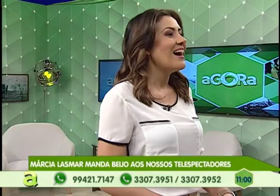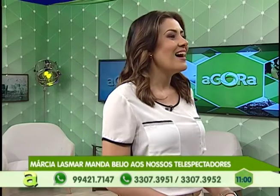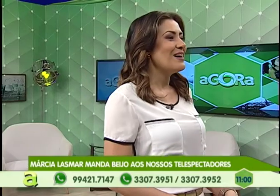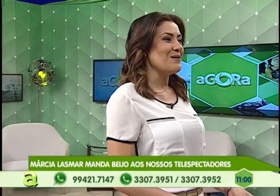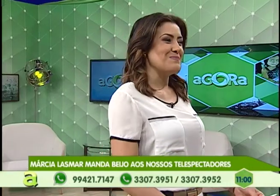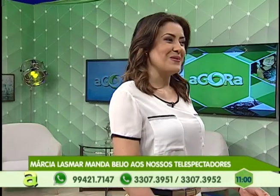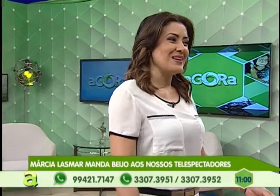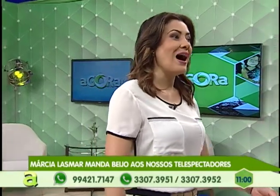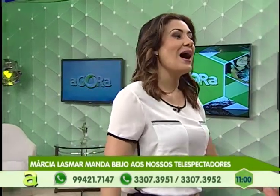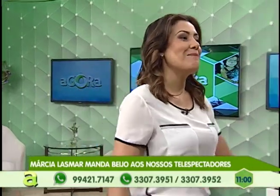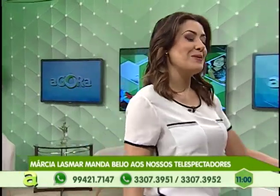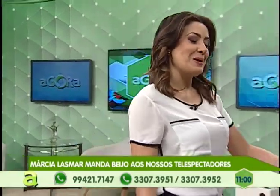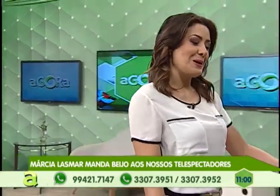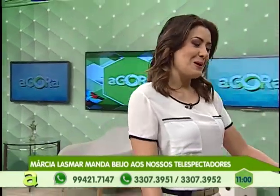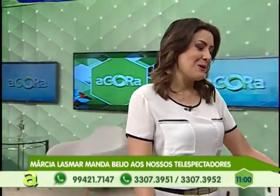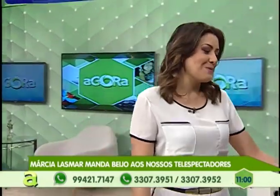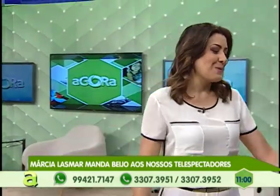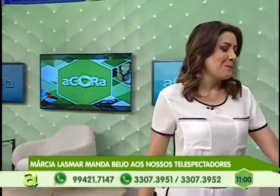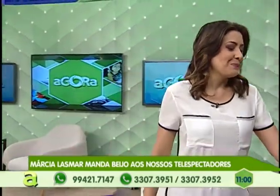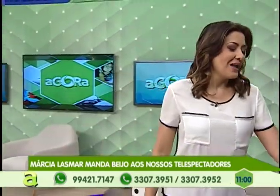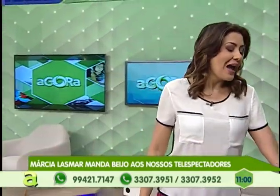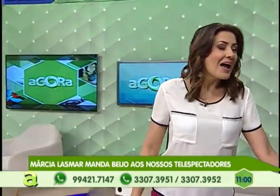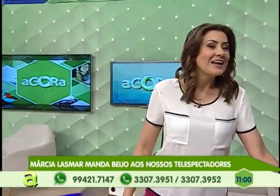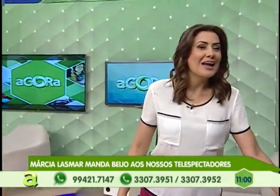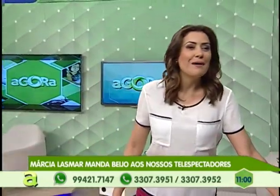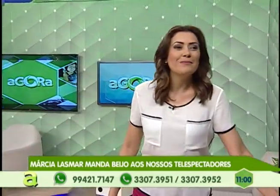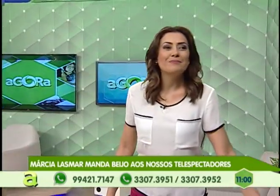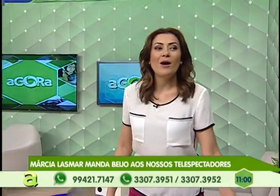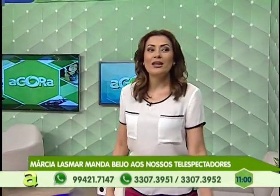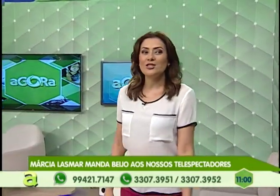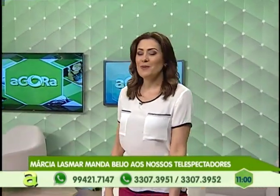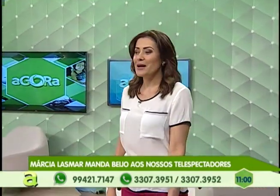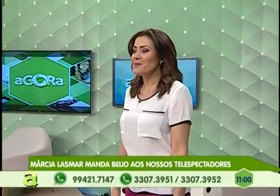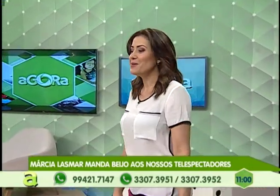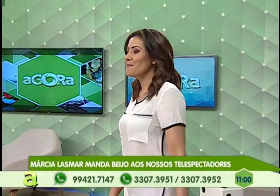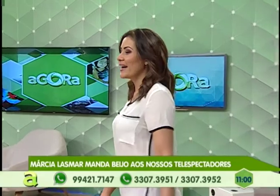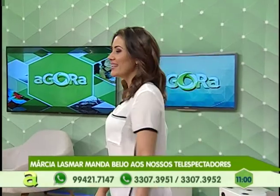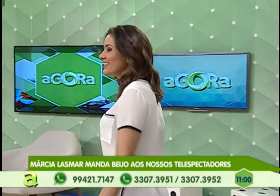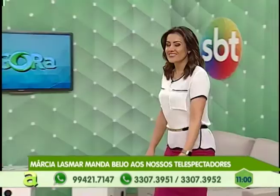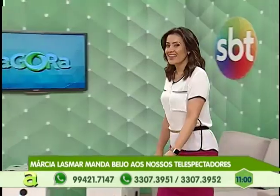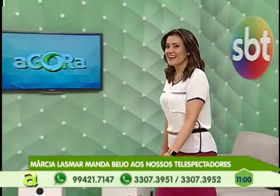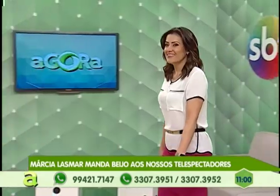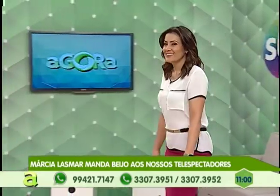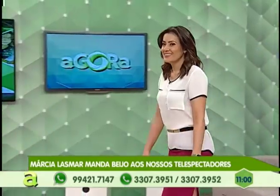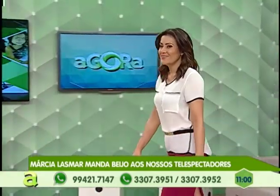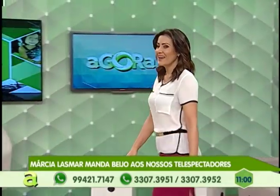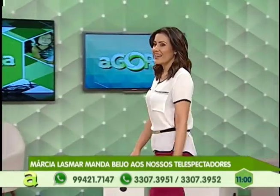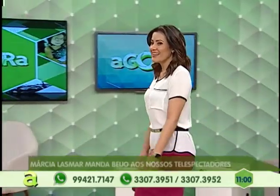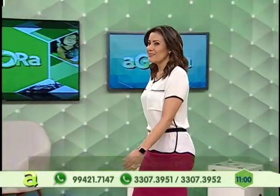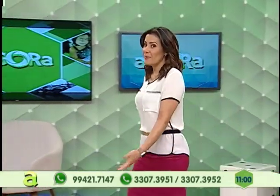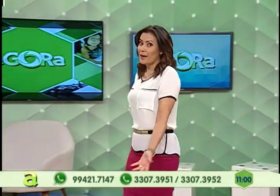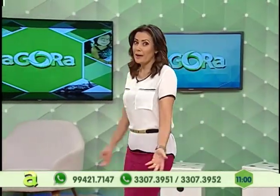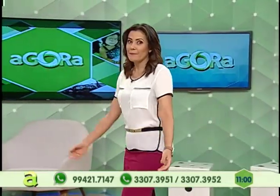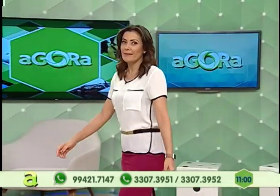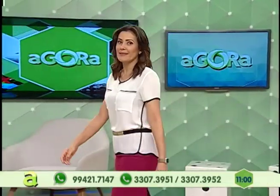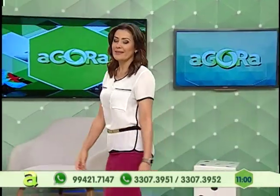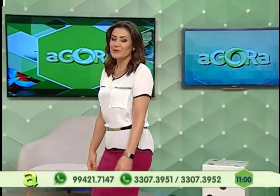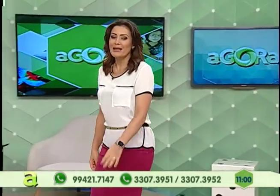É um primo. Ah, primo. É, né? Olha, gente, pegar primo não é pecado não, tá? Ai, meu. Pegado é pecado, irmão, né? Não dá.